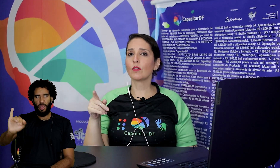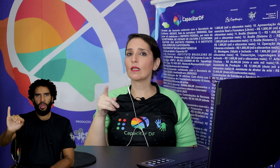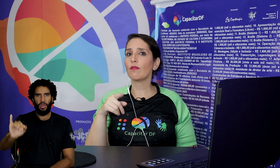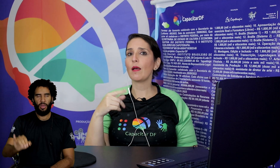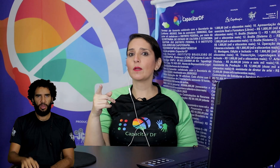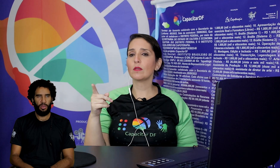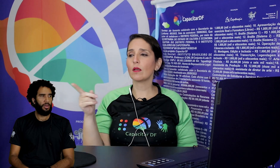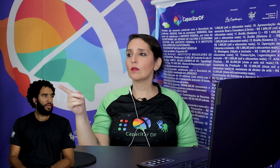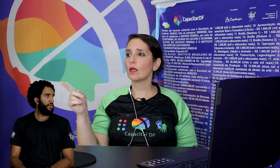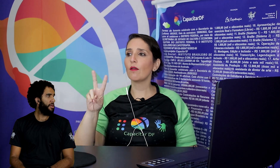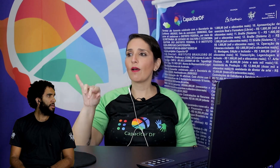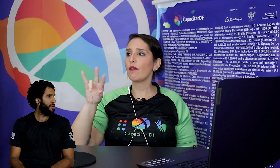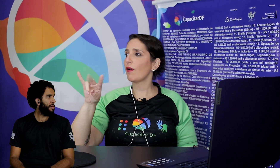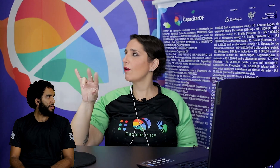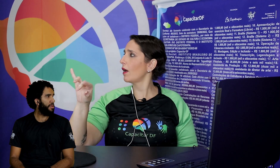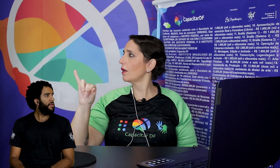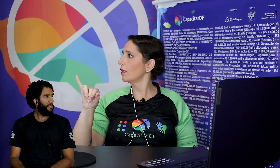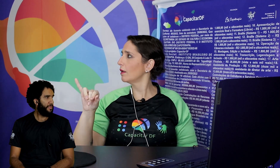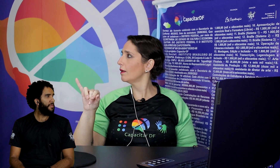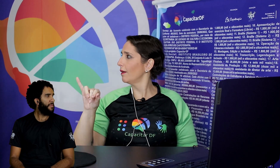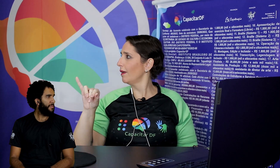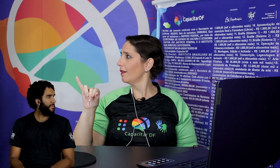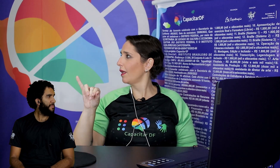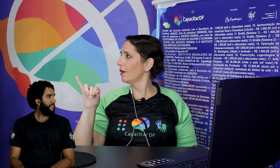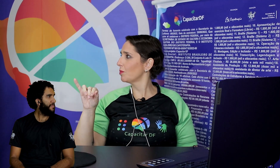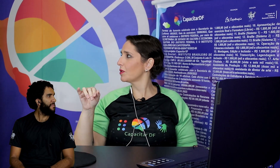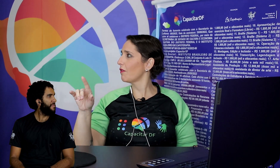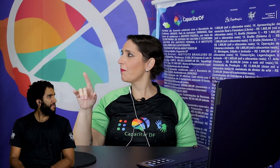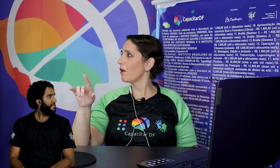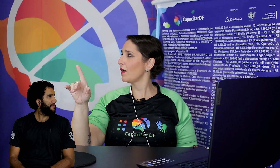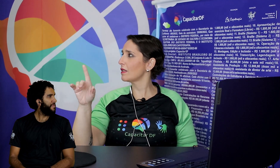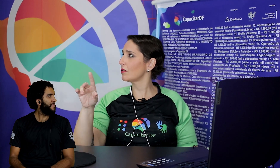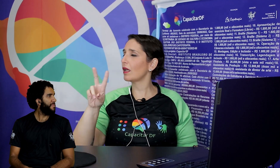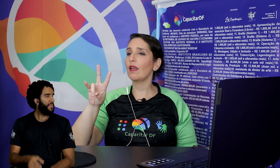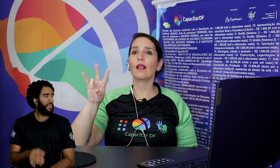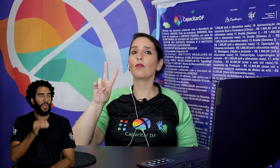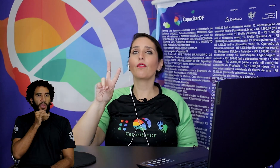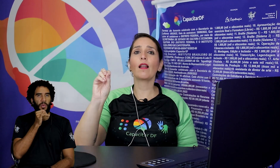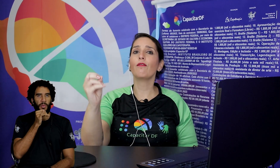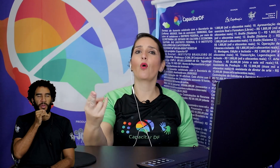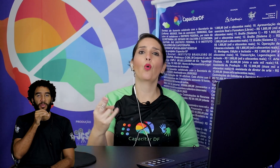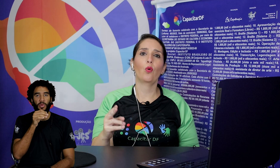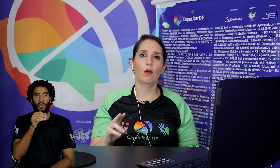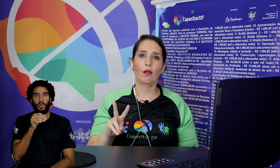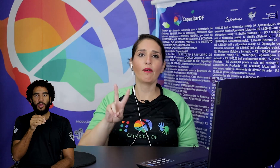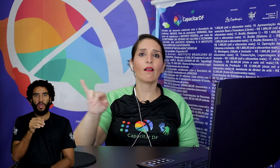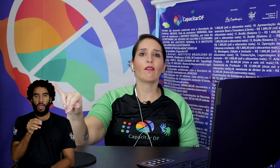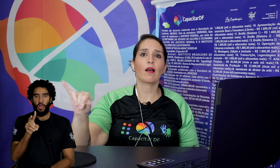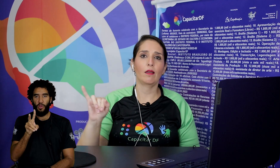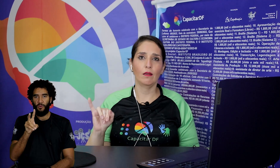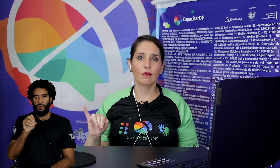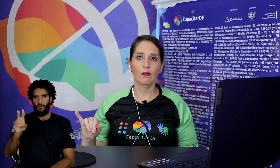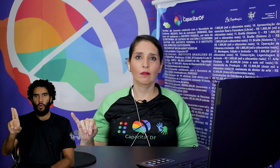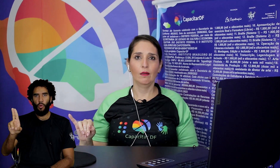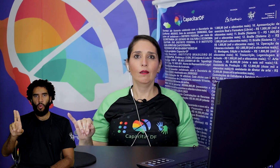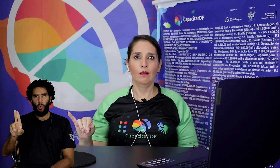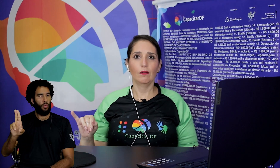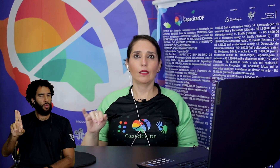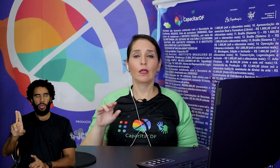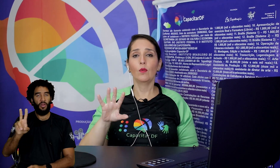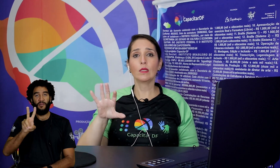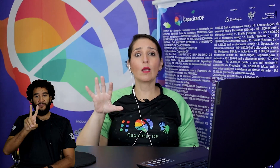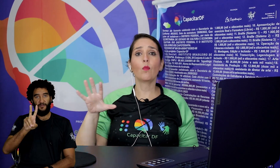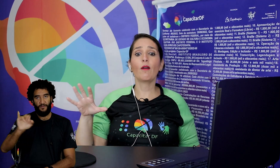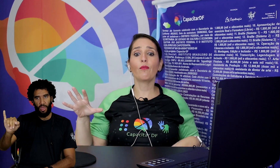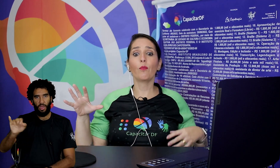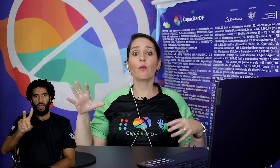festa, você vai para não sei o que, não sei o que, vai. Né? Tipo, você vai para a festa, não sei o que, ele não fala vou, ele fala vai.